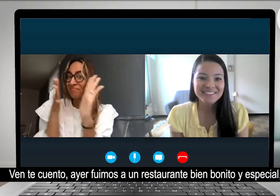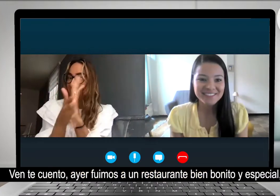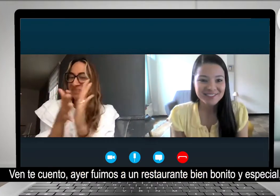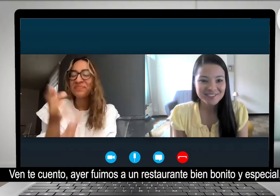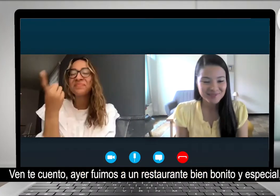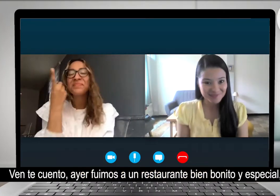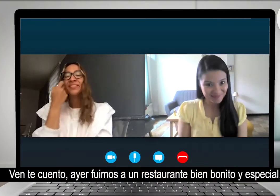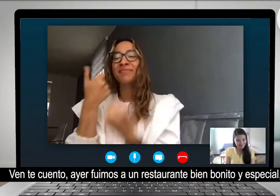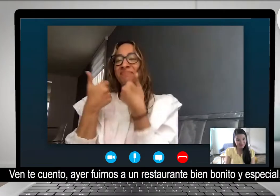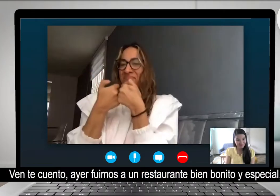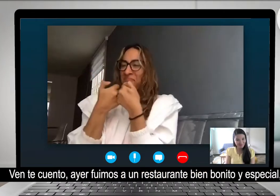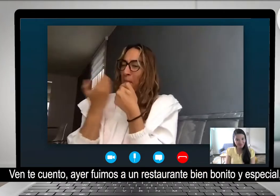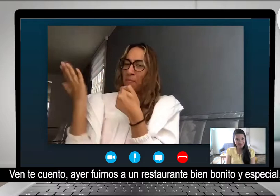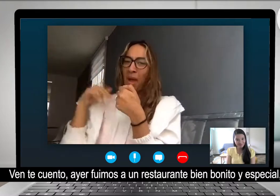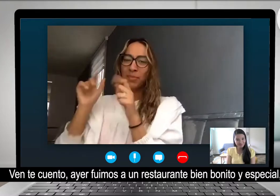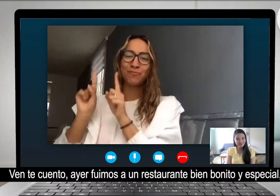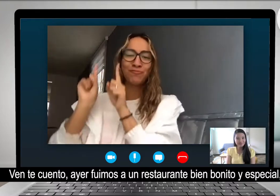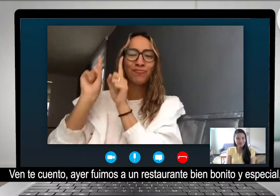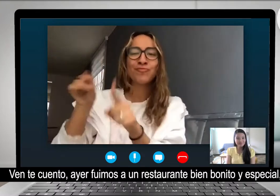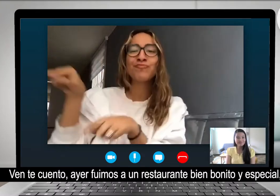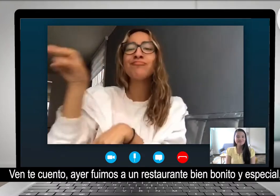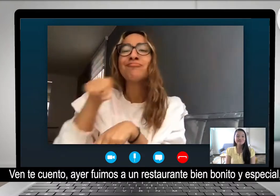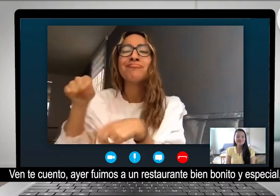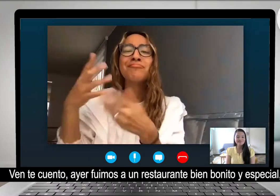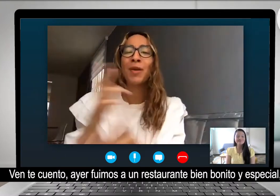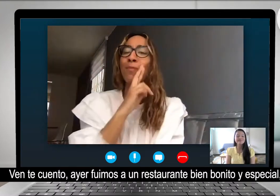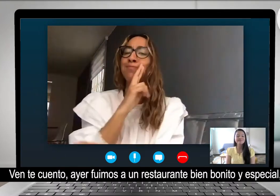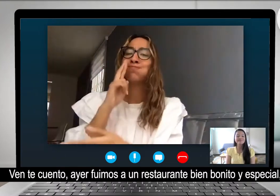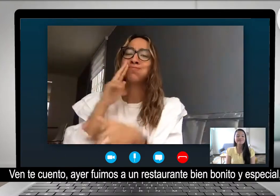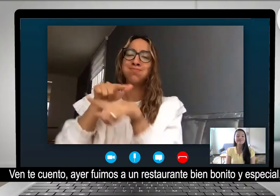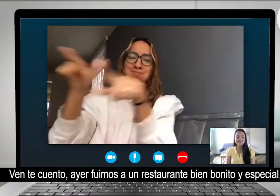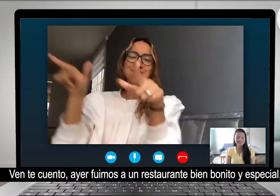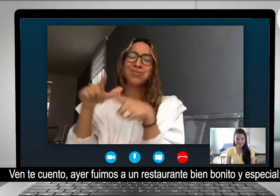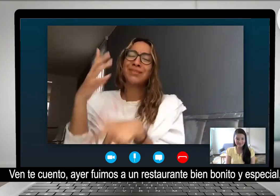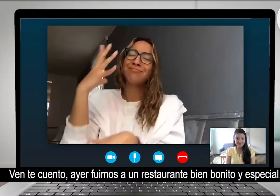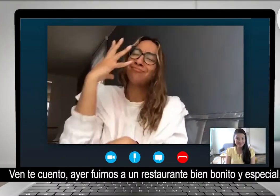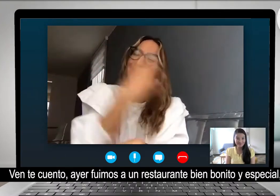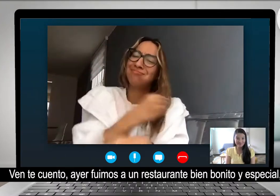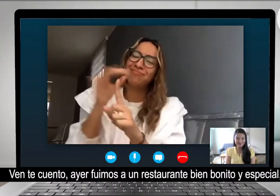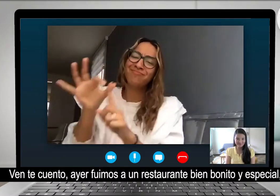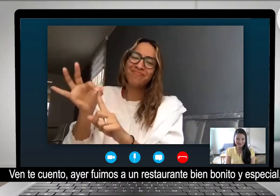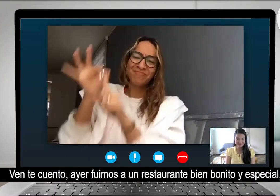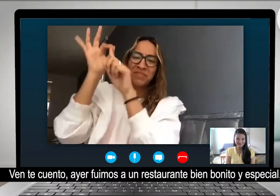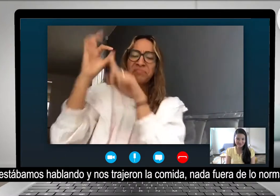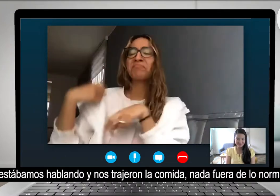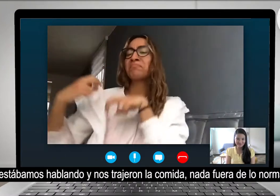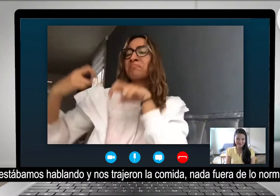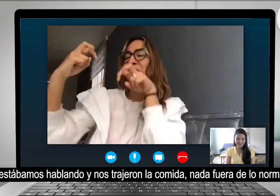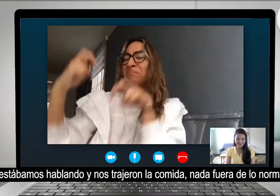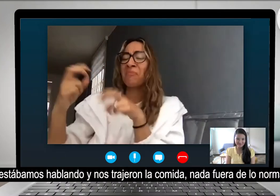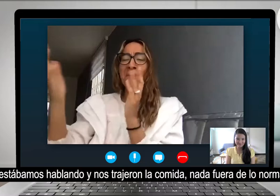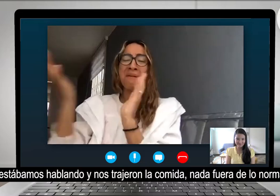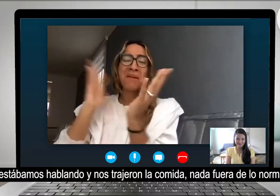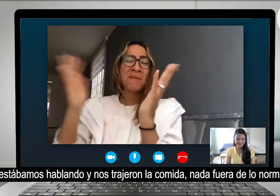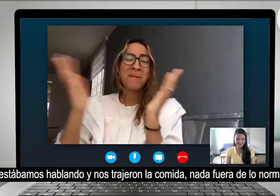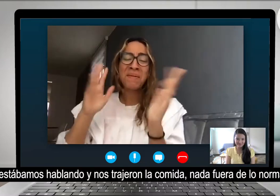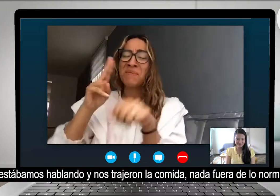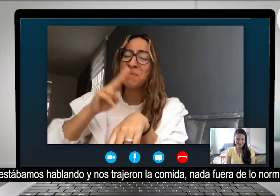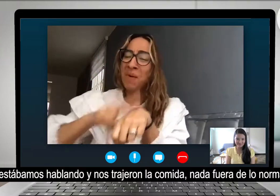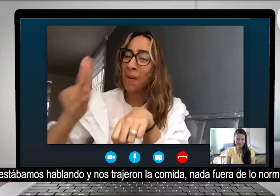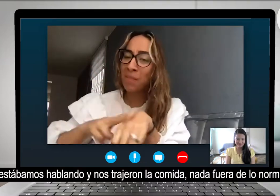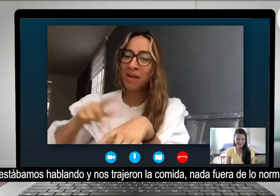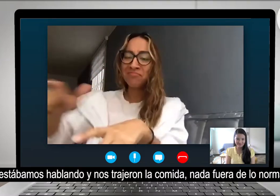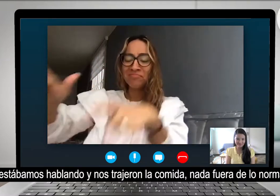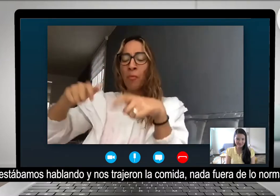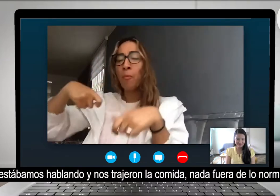Ven, cuento. Ayer fuimos a un restaurante bien bonito y especial. Estábamos hablando y nos trajeron la